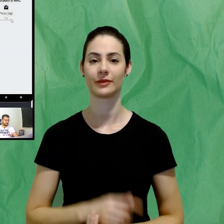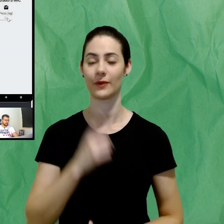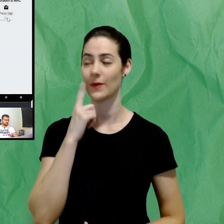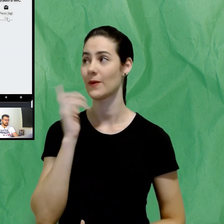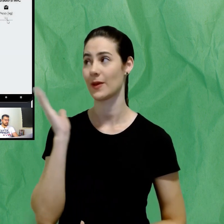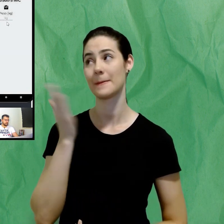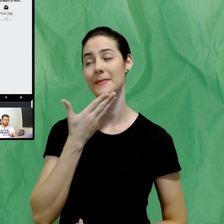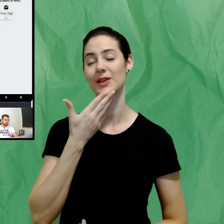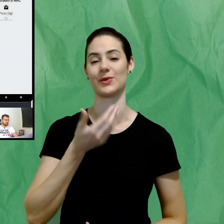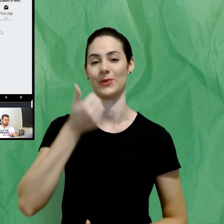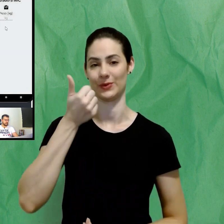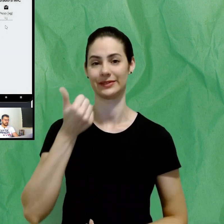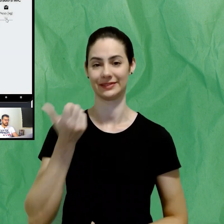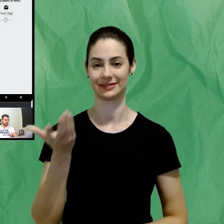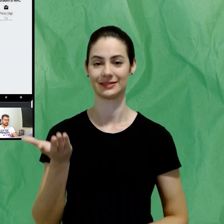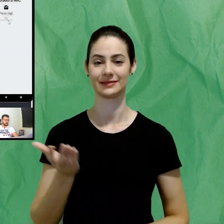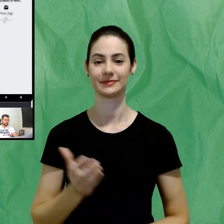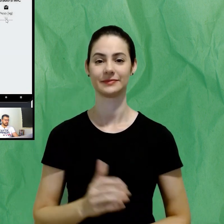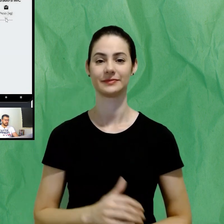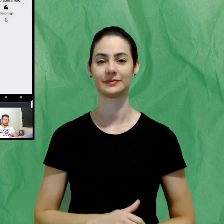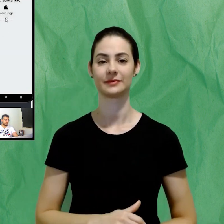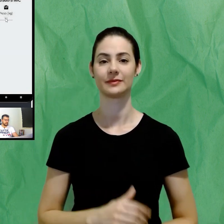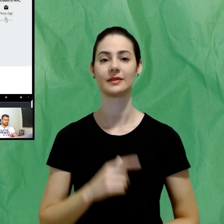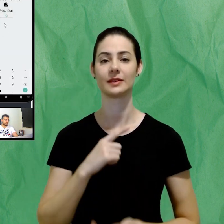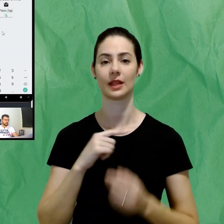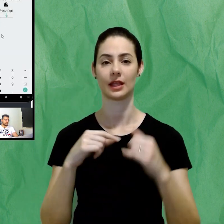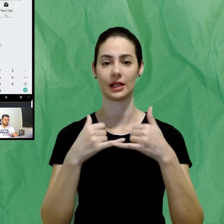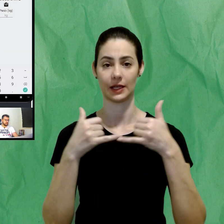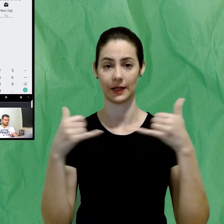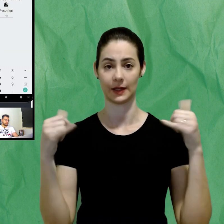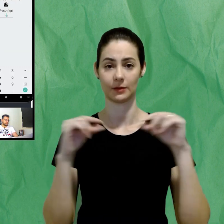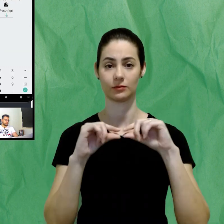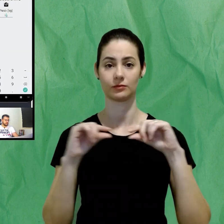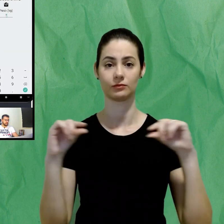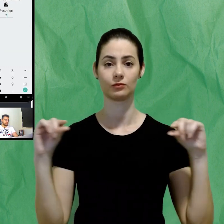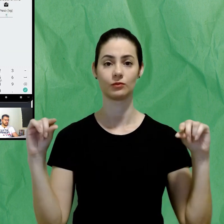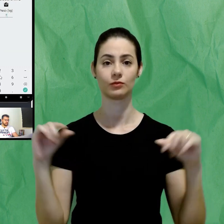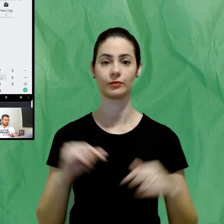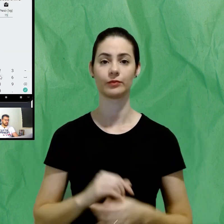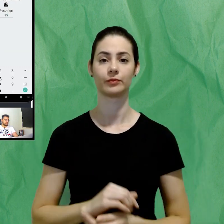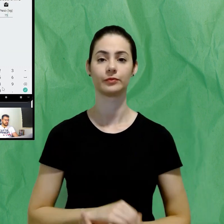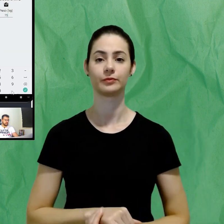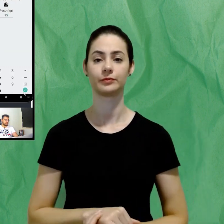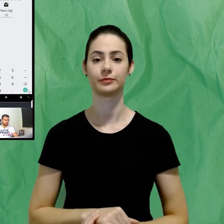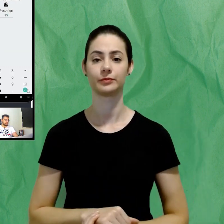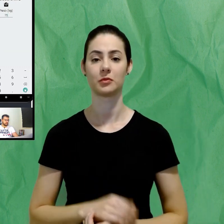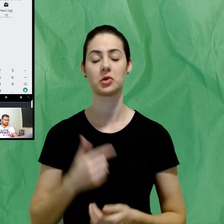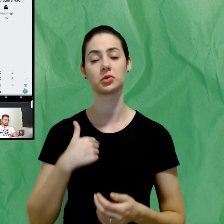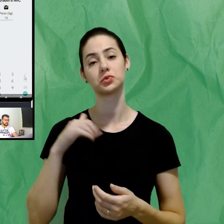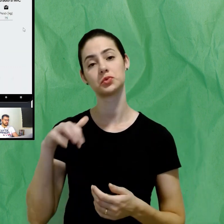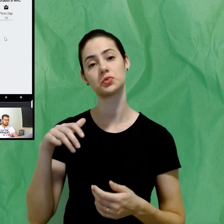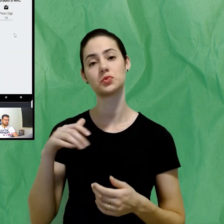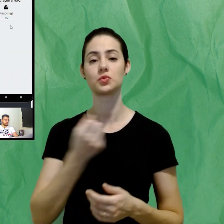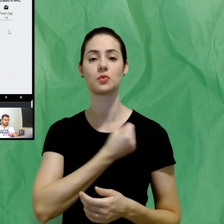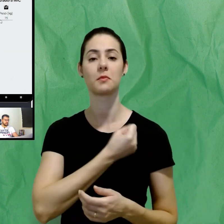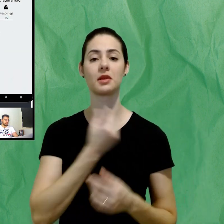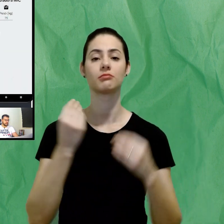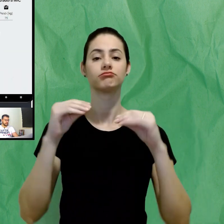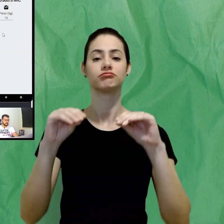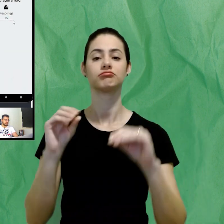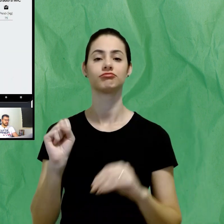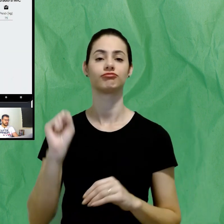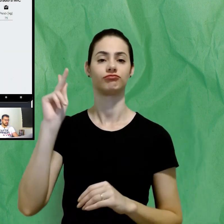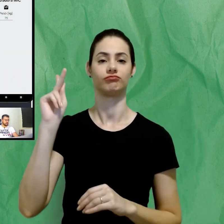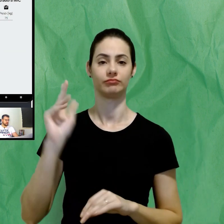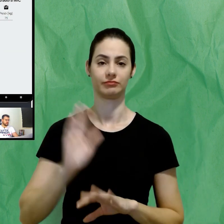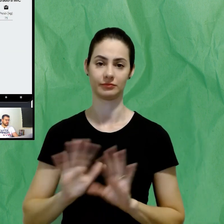Já melhorou um pouco, né? Então eu tenho ali uma linha, eu posso vir aqui, digito um número, dou OK, né?